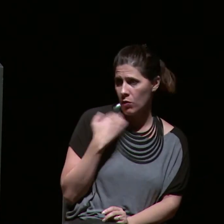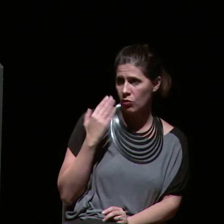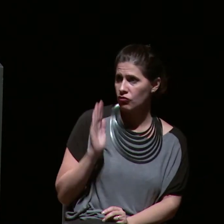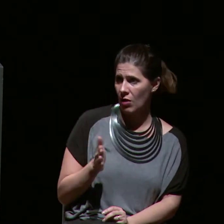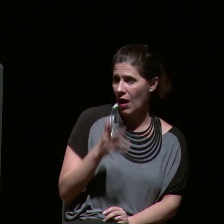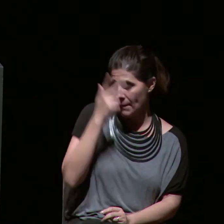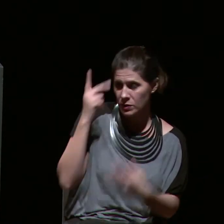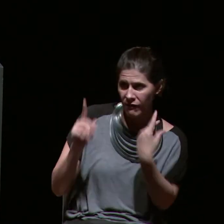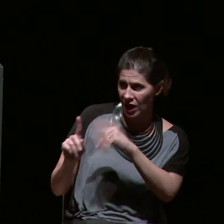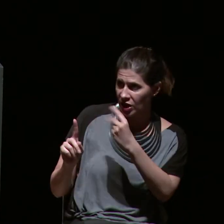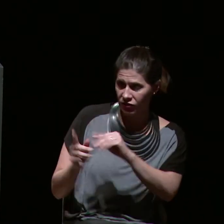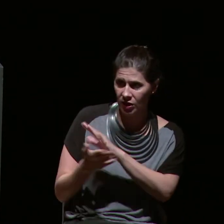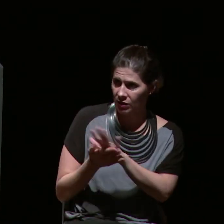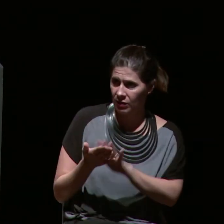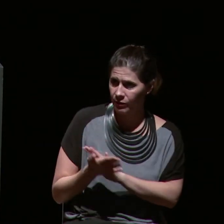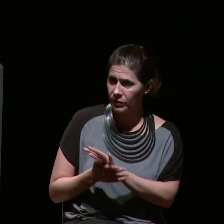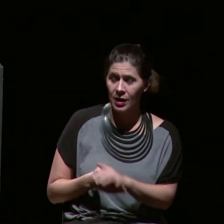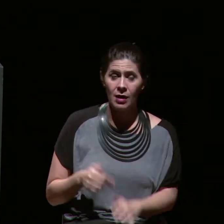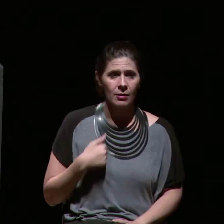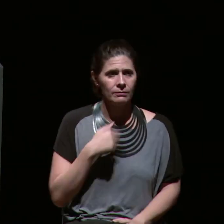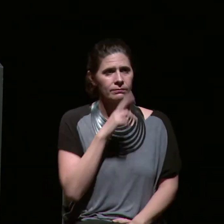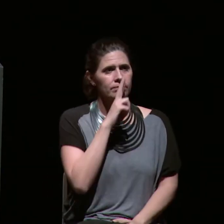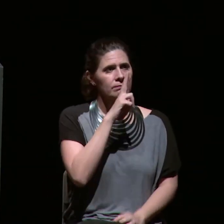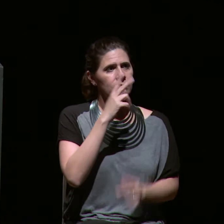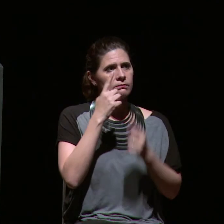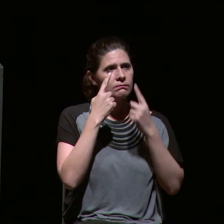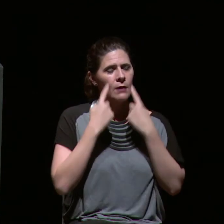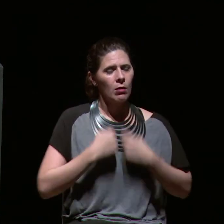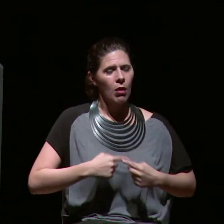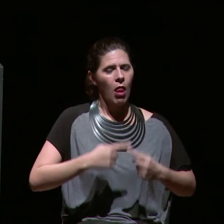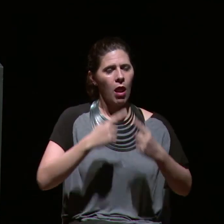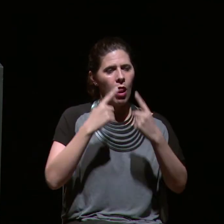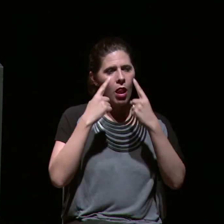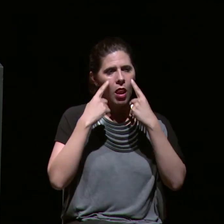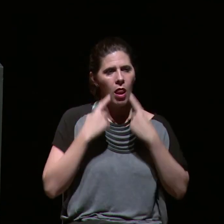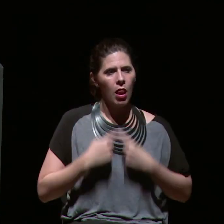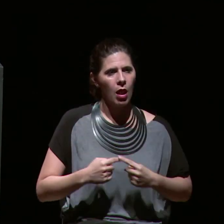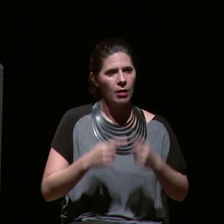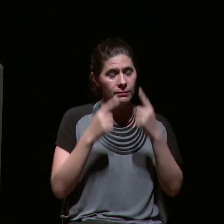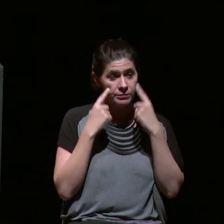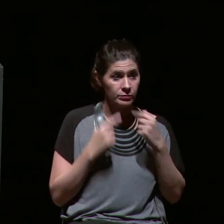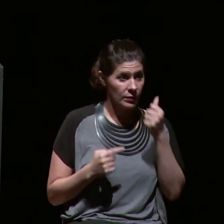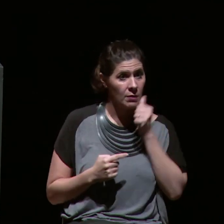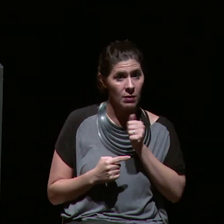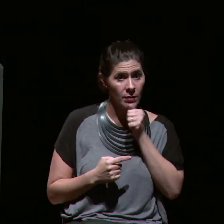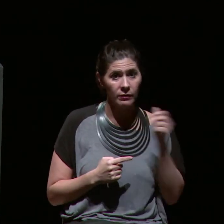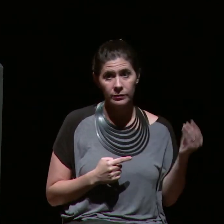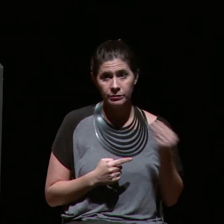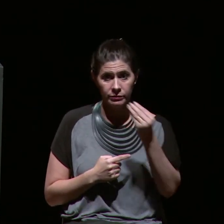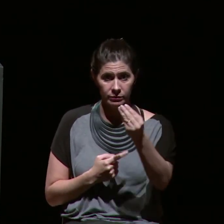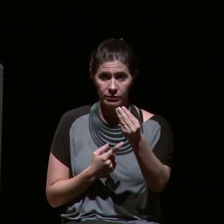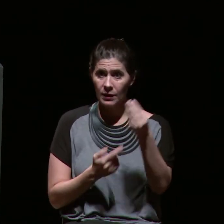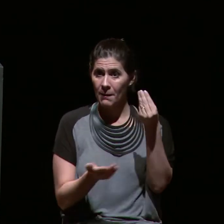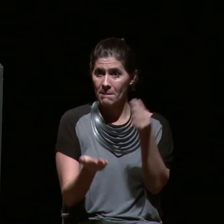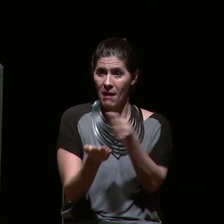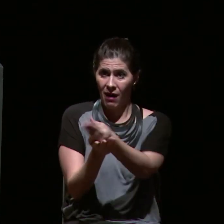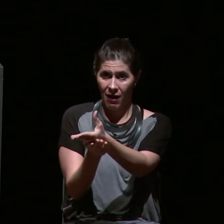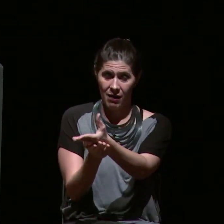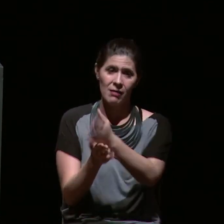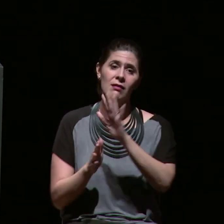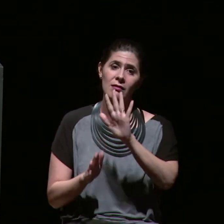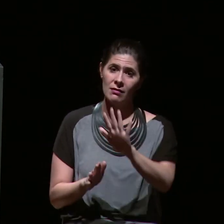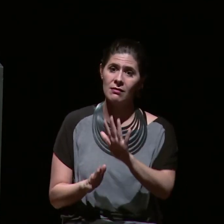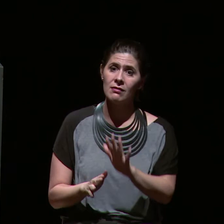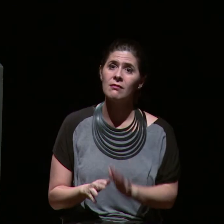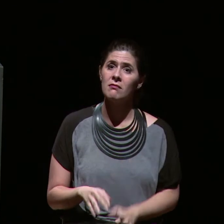Uma torrente de lágrimas foi minha única resposta. Ela seguiu e fui cuidar do meu encargo, mas o resultado disso foi que minha mãe saiu sem o dinheiro e eu